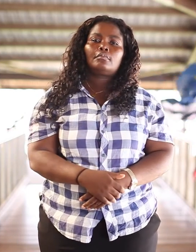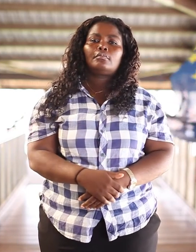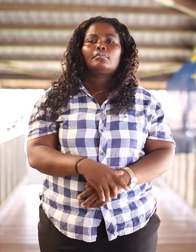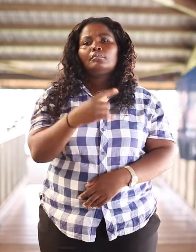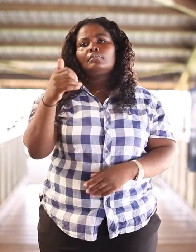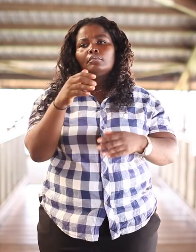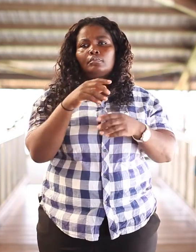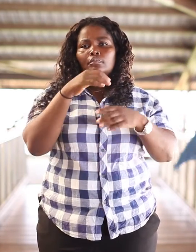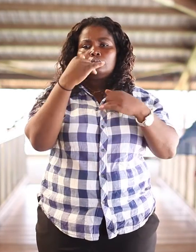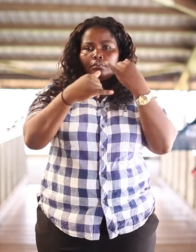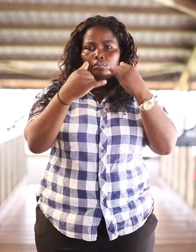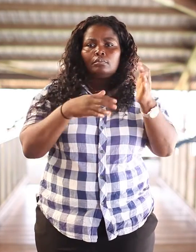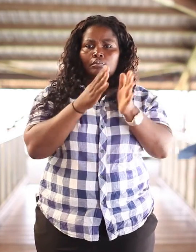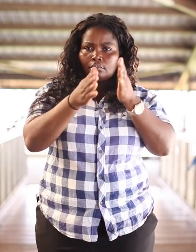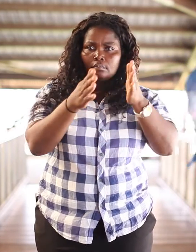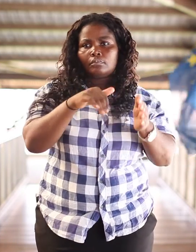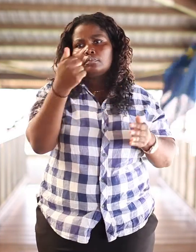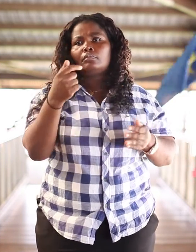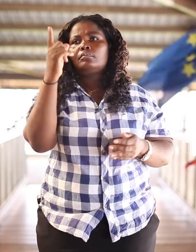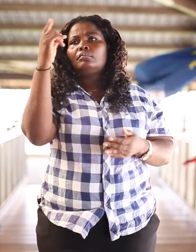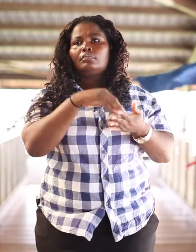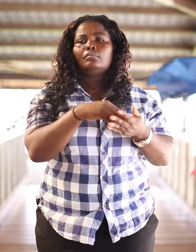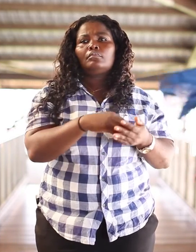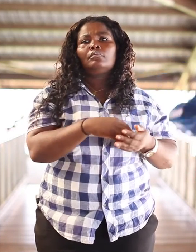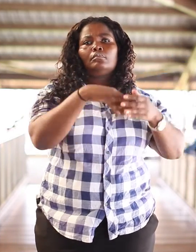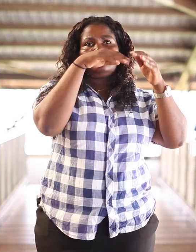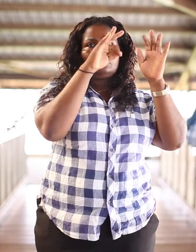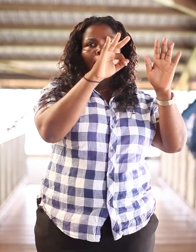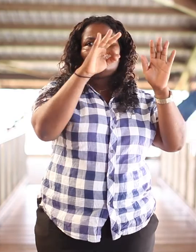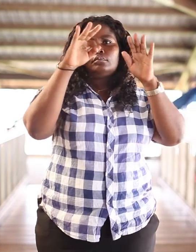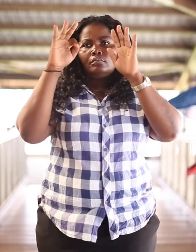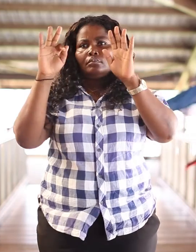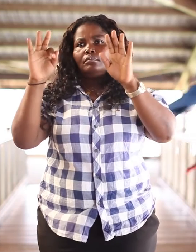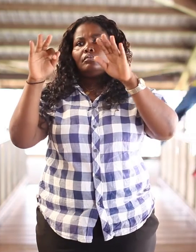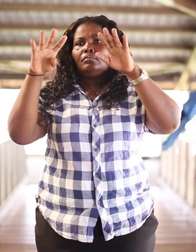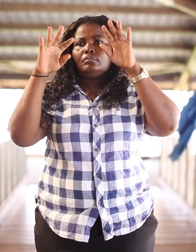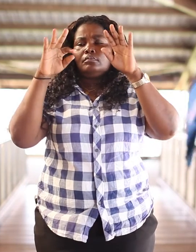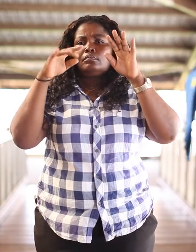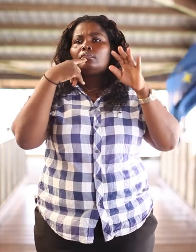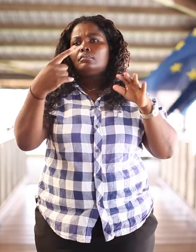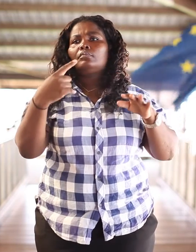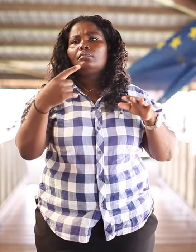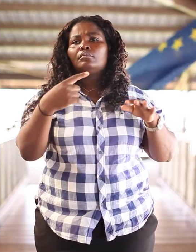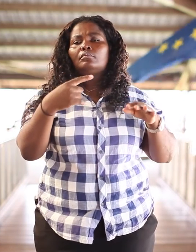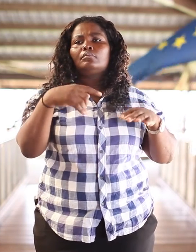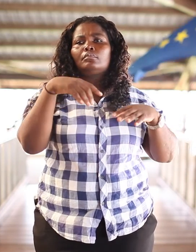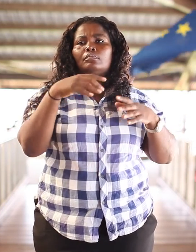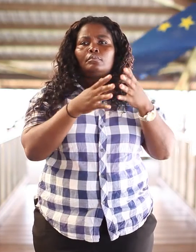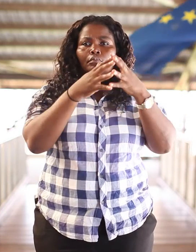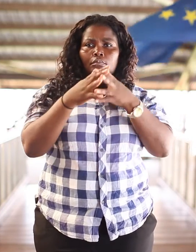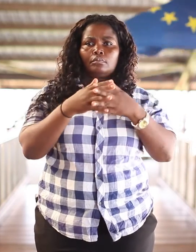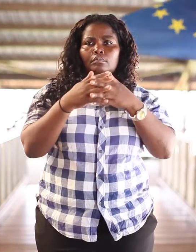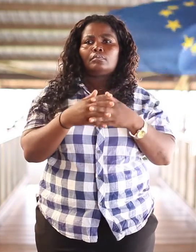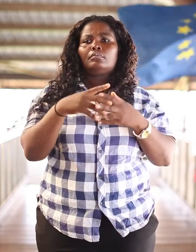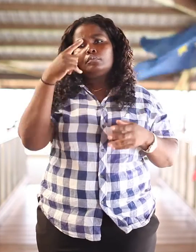En los Juegos Olímpicos de 1968, los atletas estadounidenses John Carlos